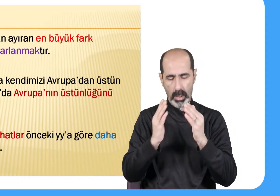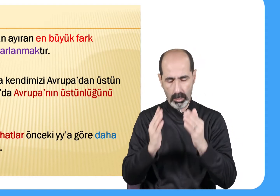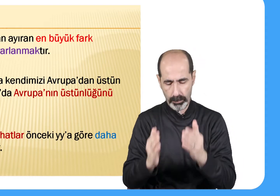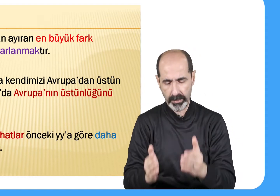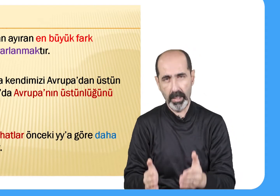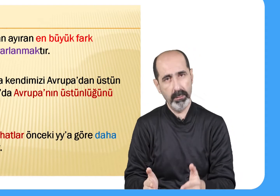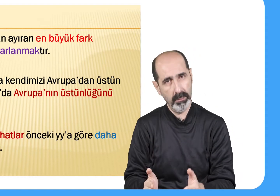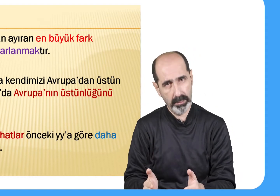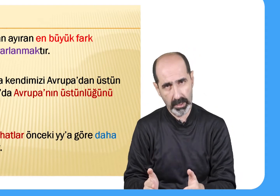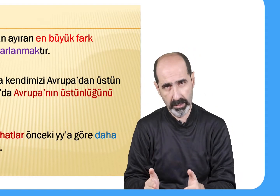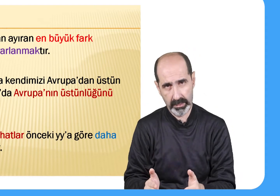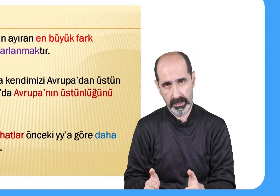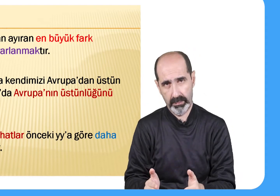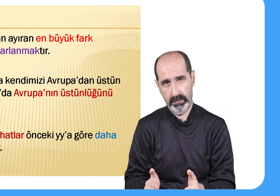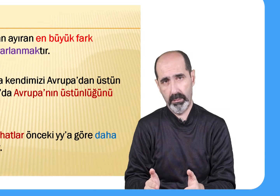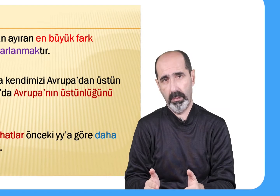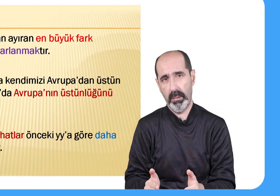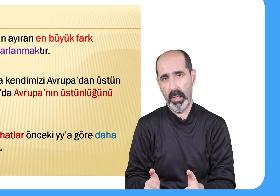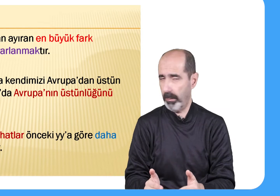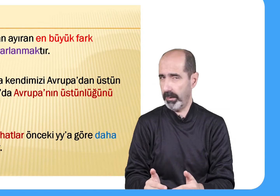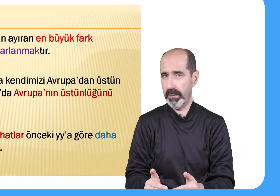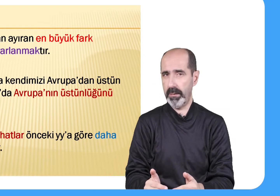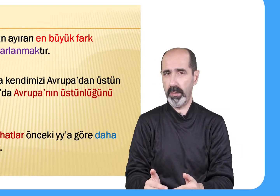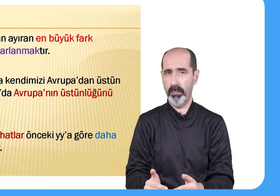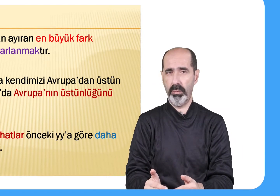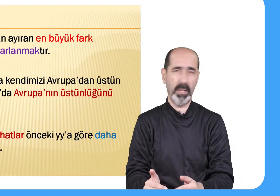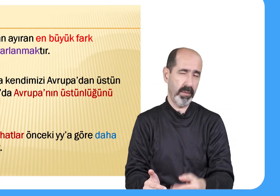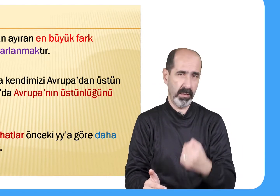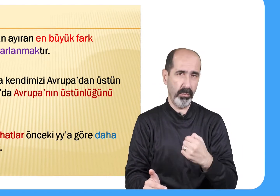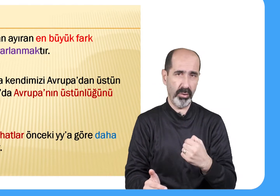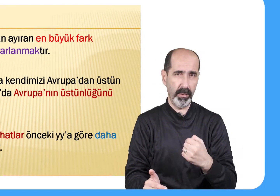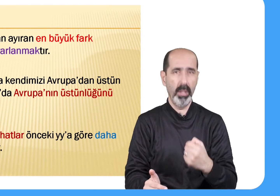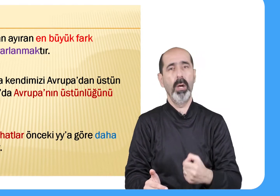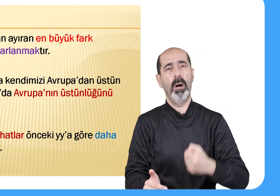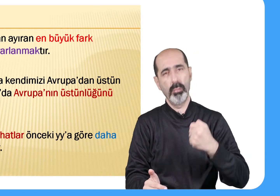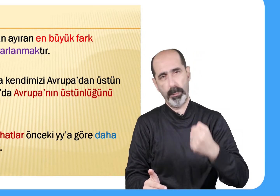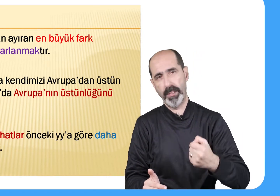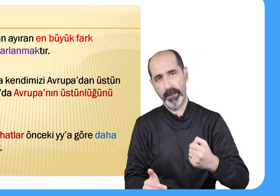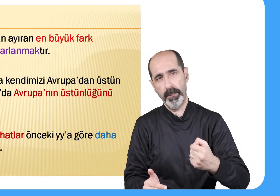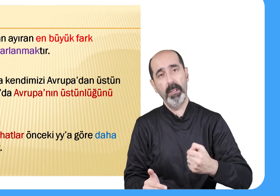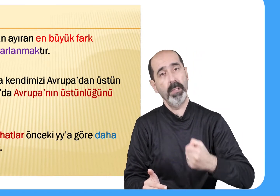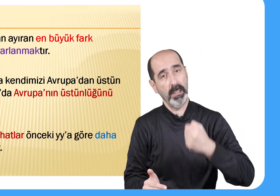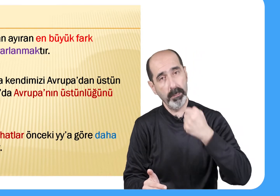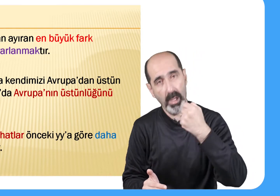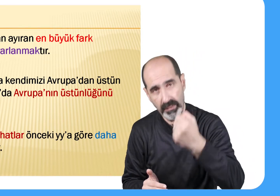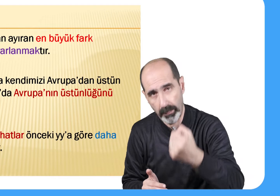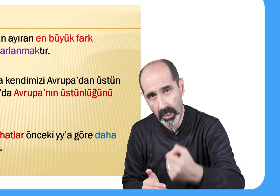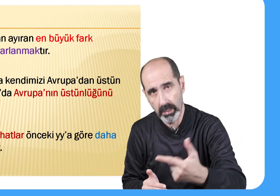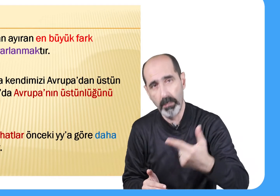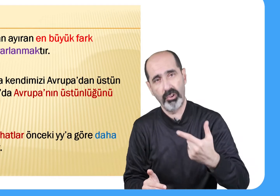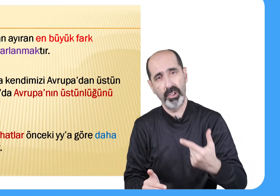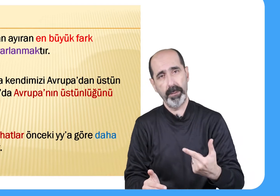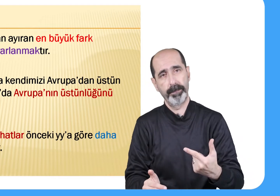Bravo Avrupa'dan teknik eleman getirtirim getirtilmiştir Avrupa'dan teknik